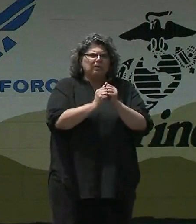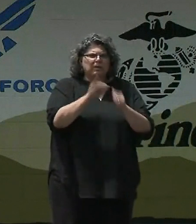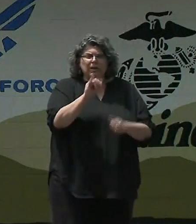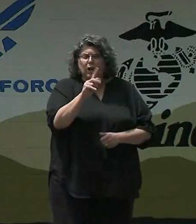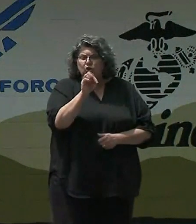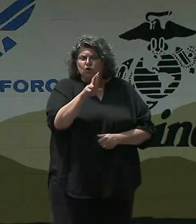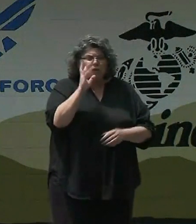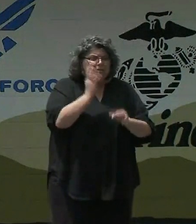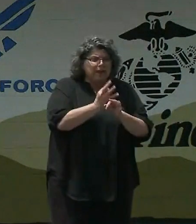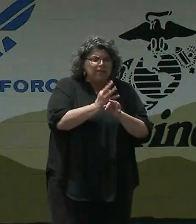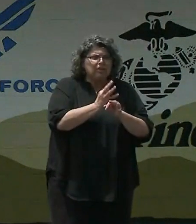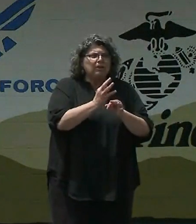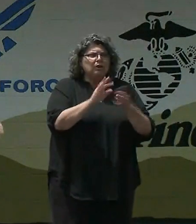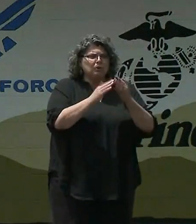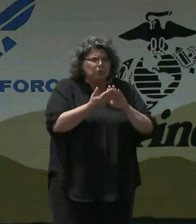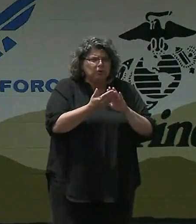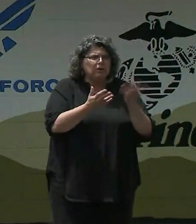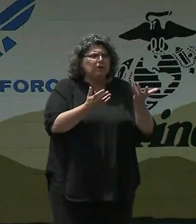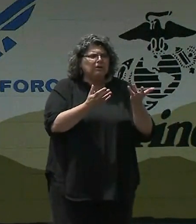préfère prendre son temps